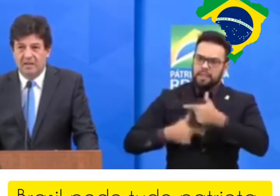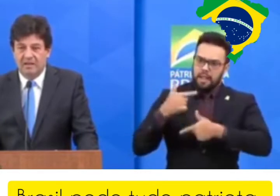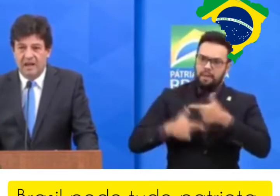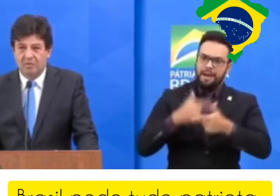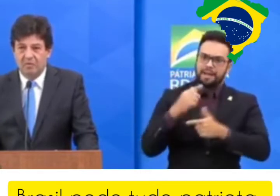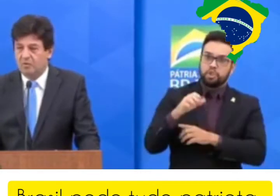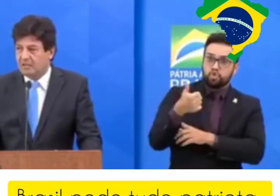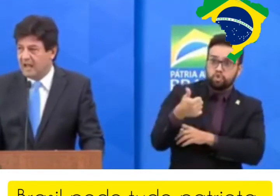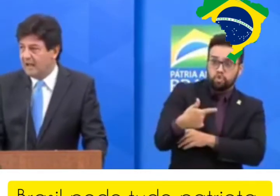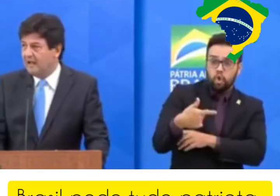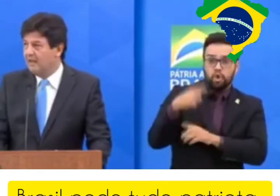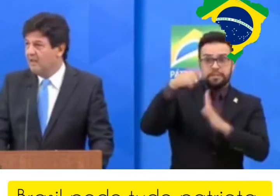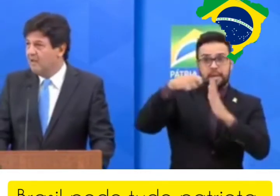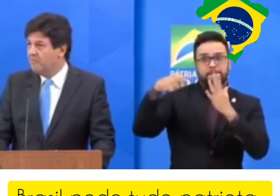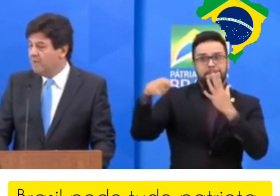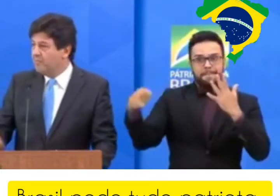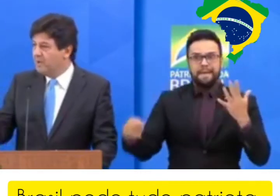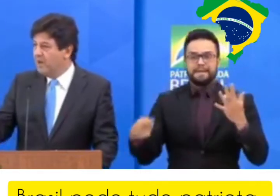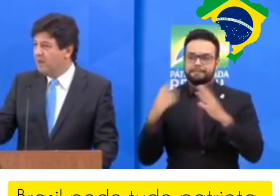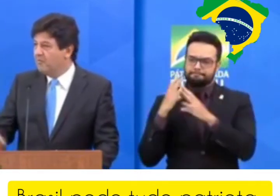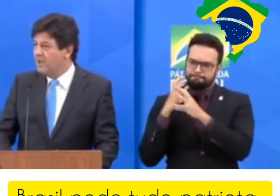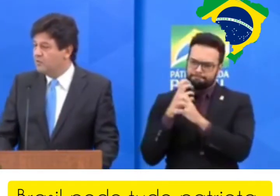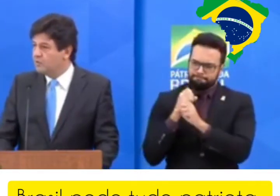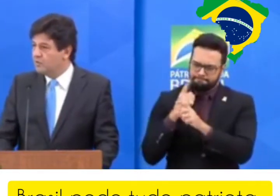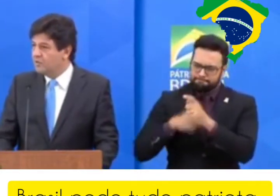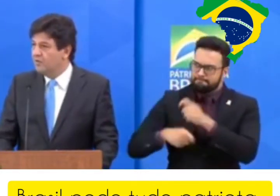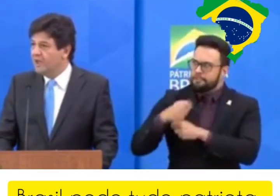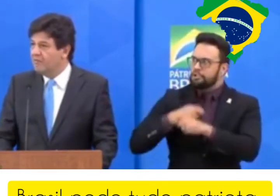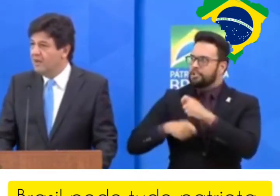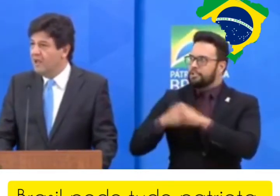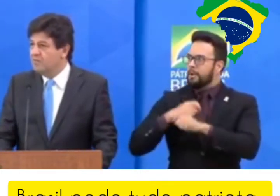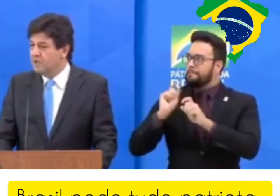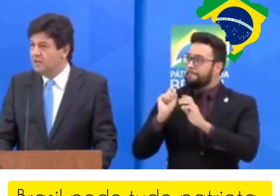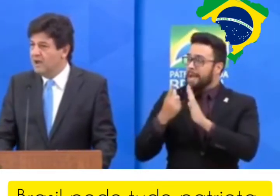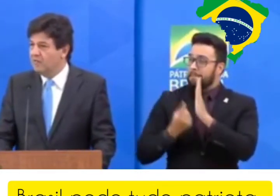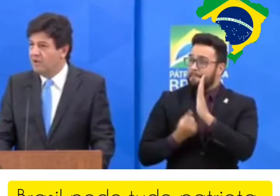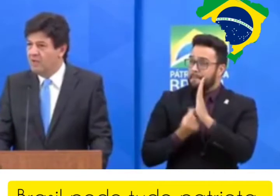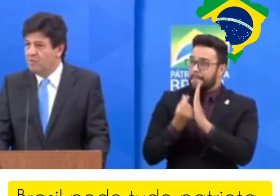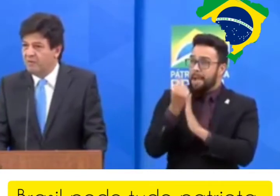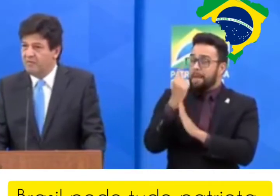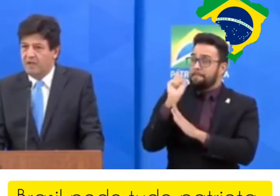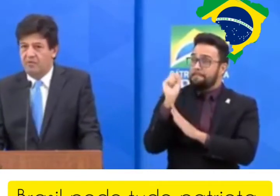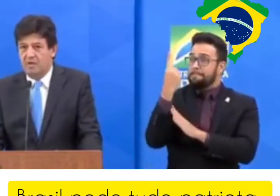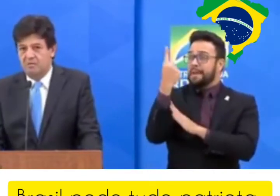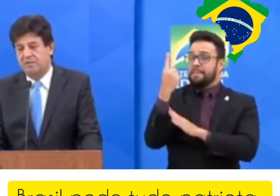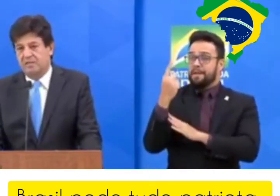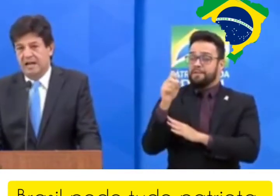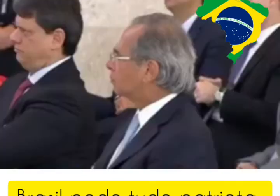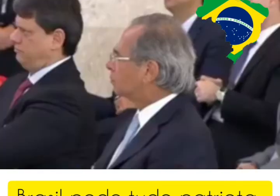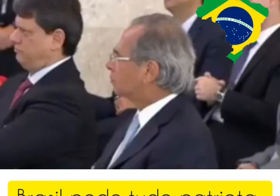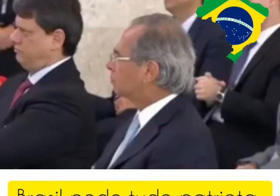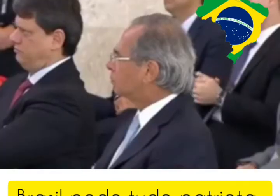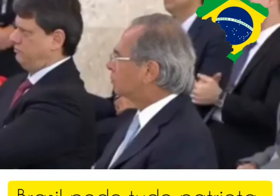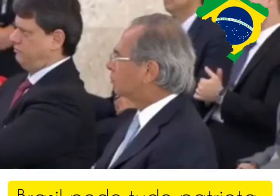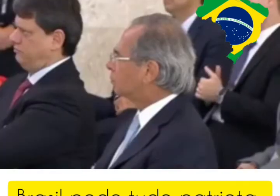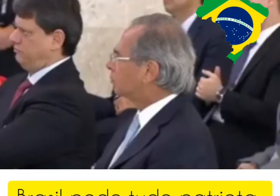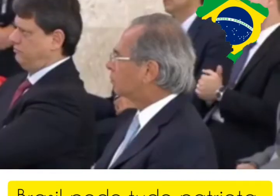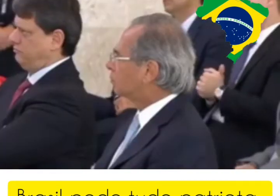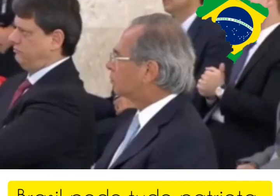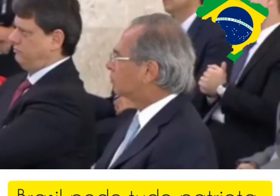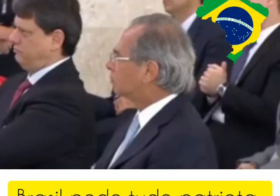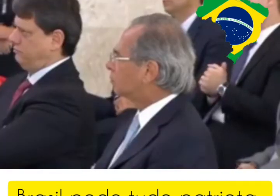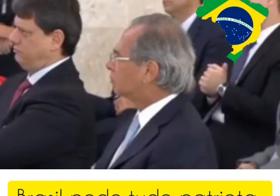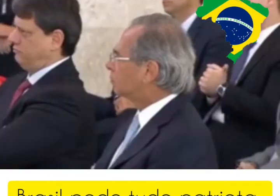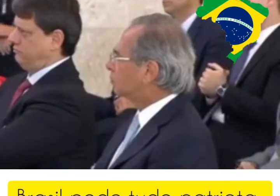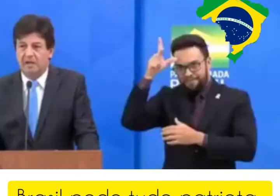gestão orçamentária muito austera. Pela primeira vez o SUS não deve nenhum centavo a nenhum prefeito, a nenhum estado. Nós